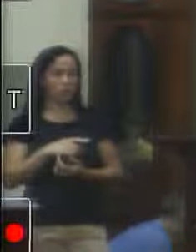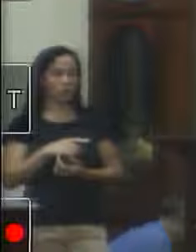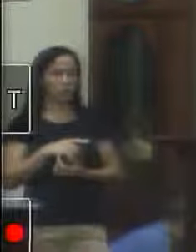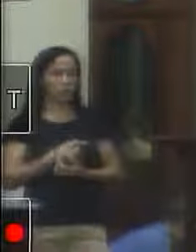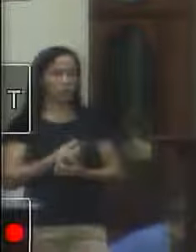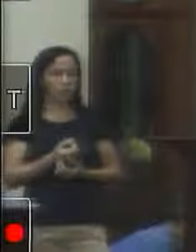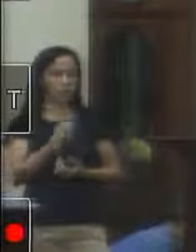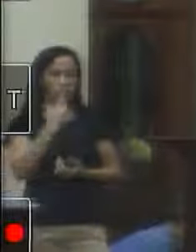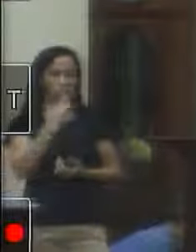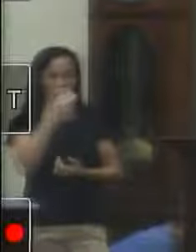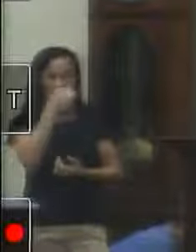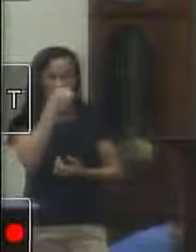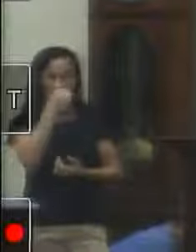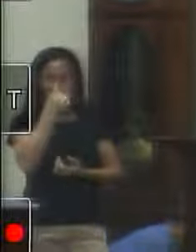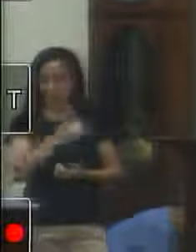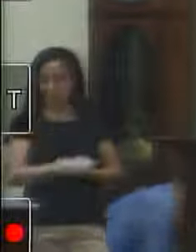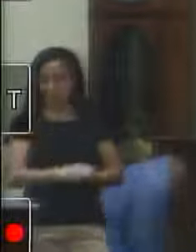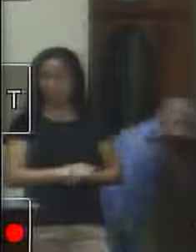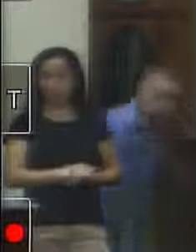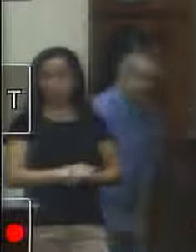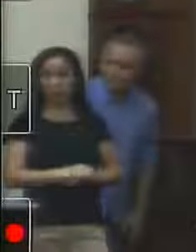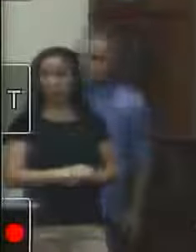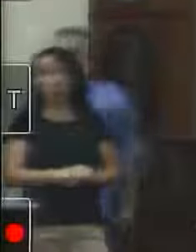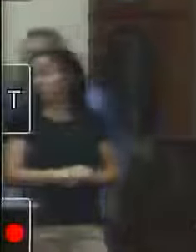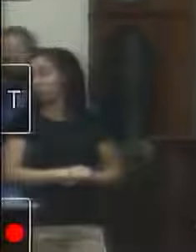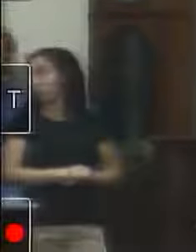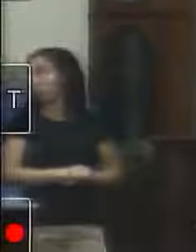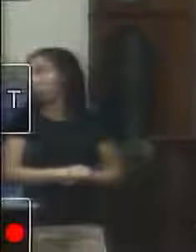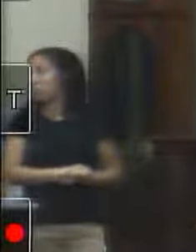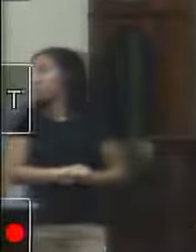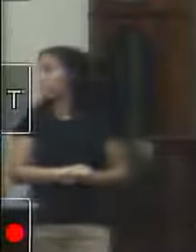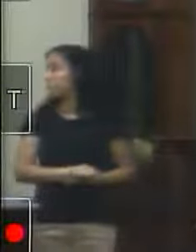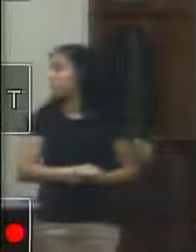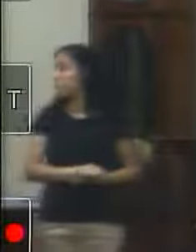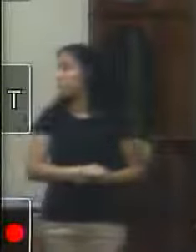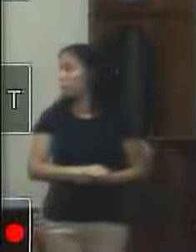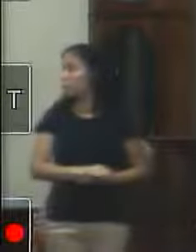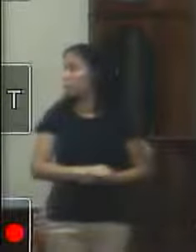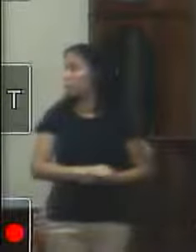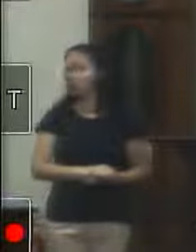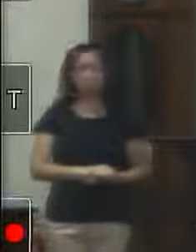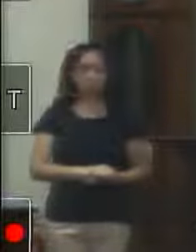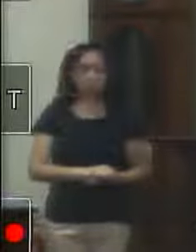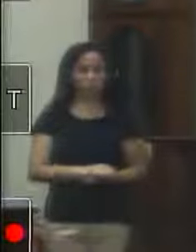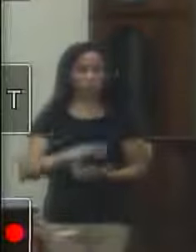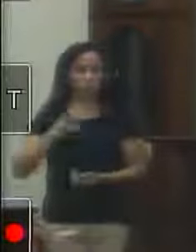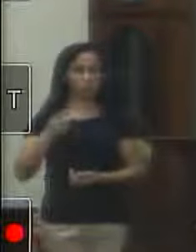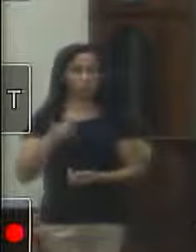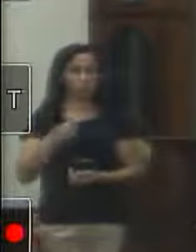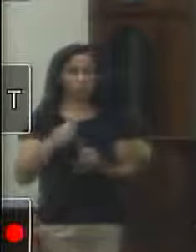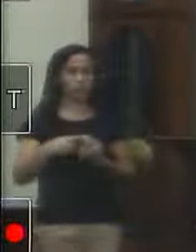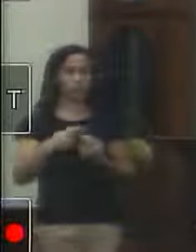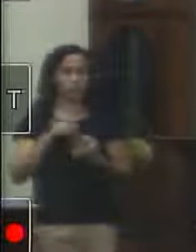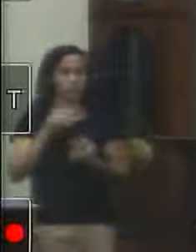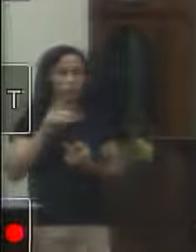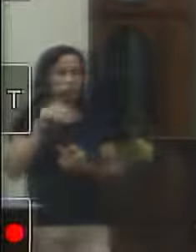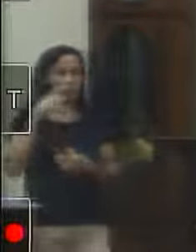bastante estranheza, perdão, está aqui, de todos nós, porque